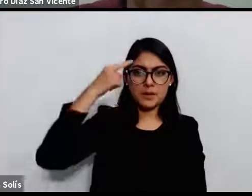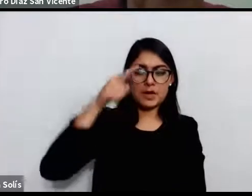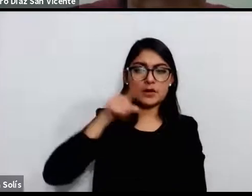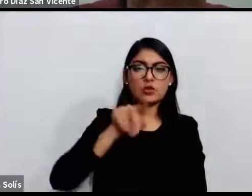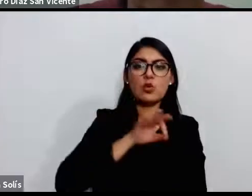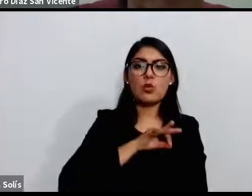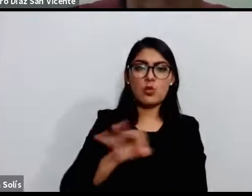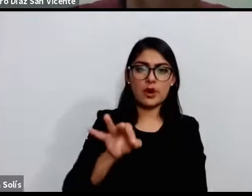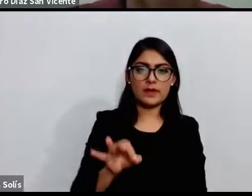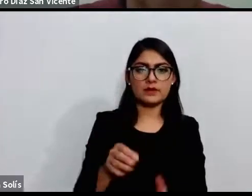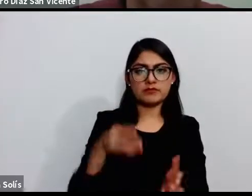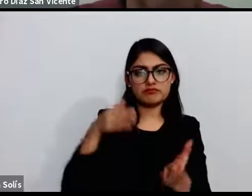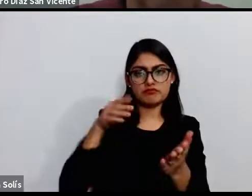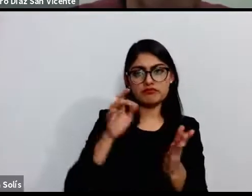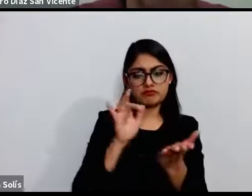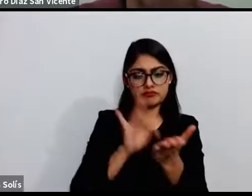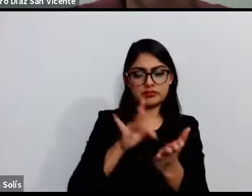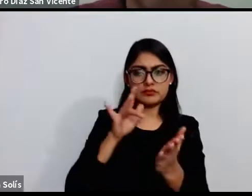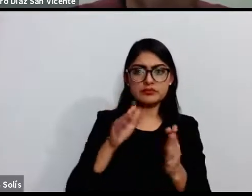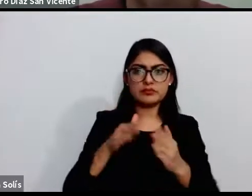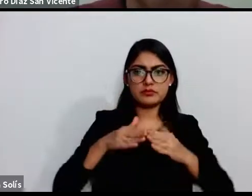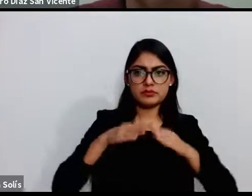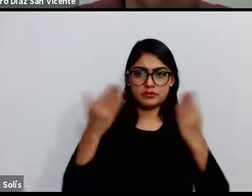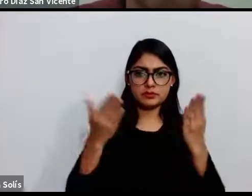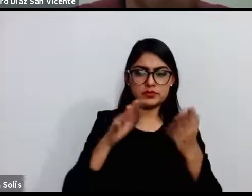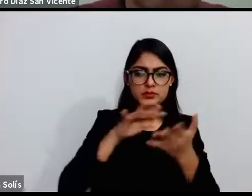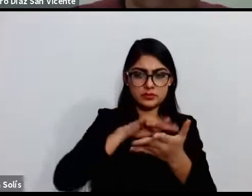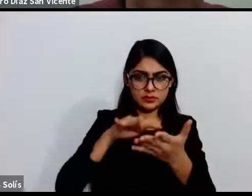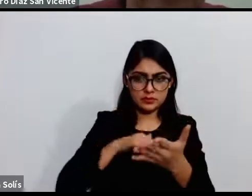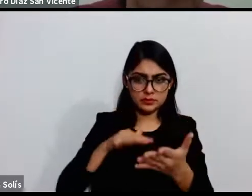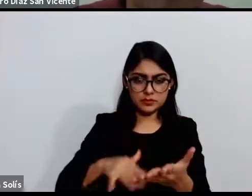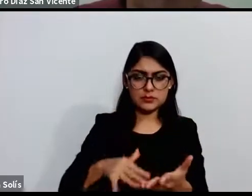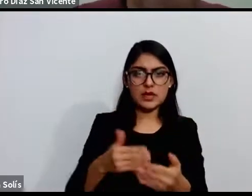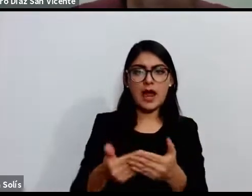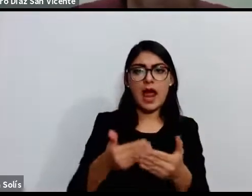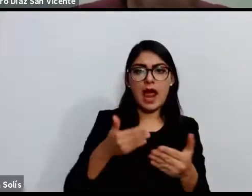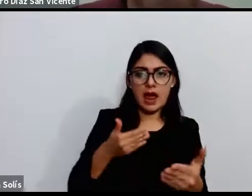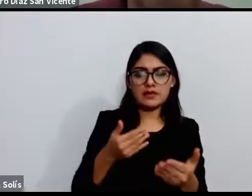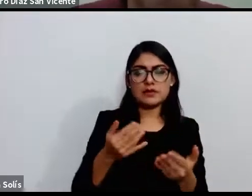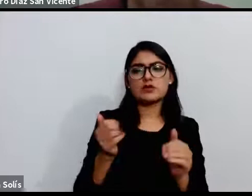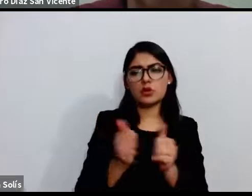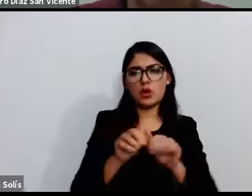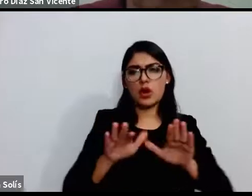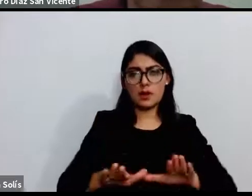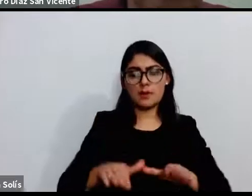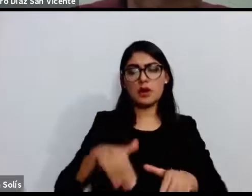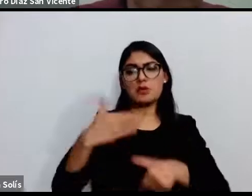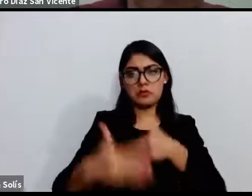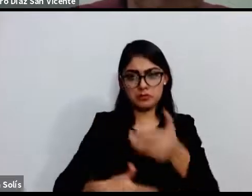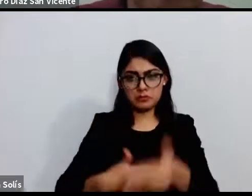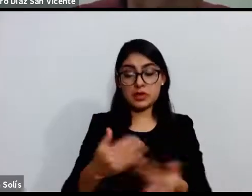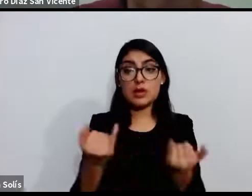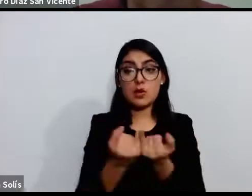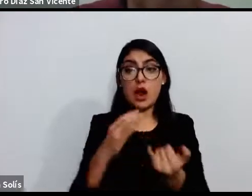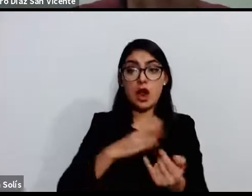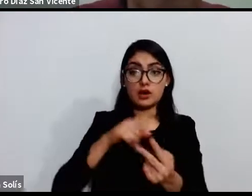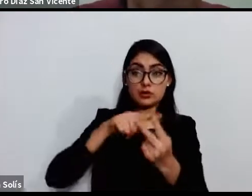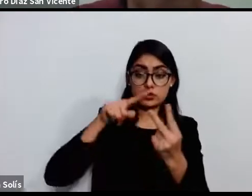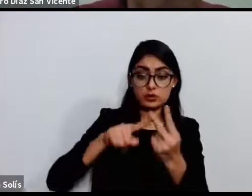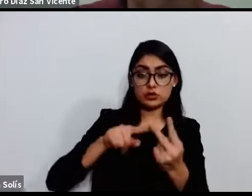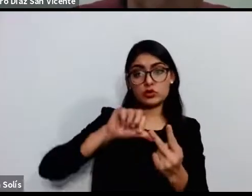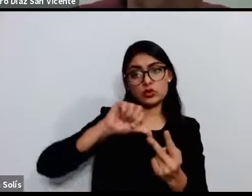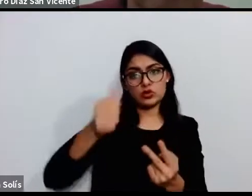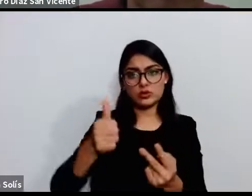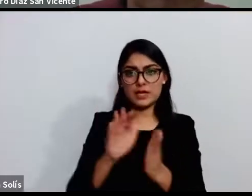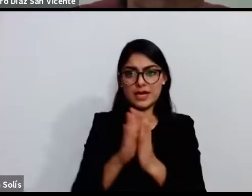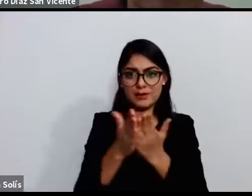ustedes consultar, para que las puedan ustedes también repasar con calma. Y tenemos 2 lecturas más para